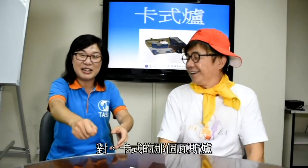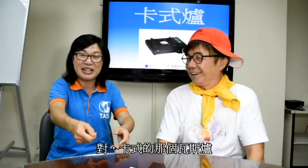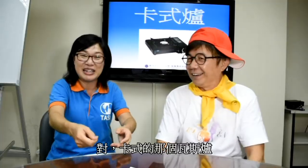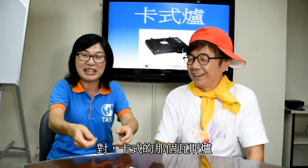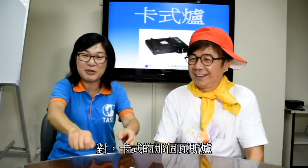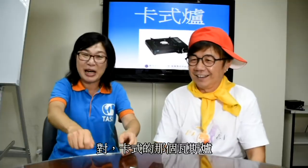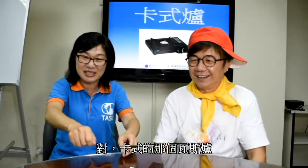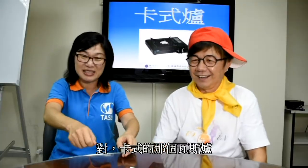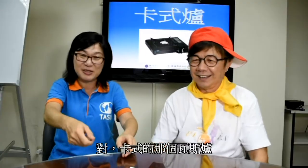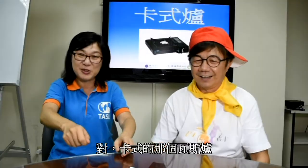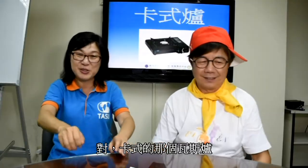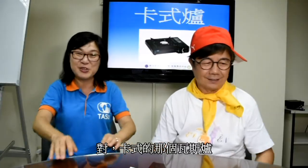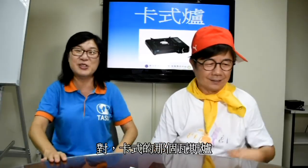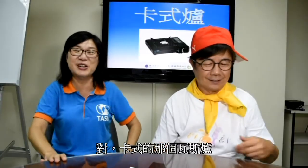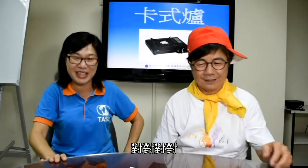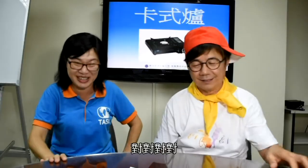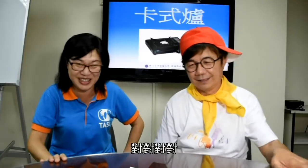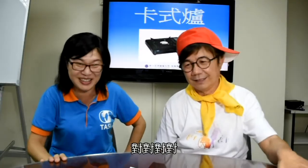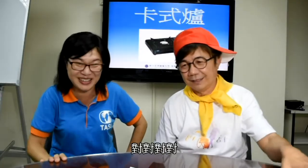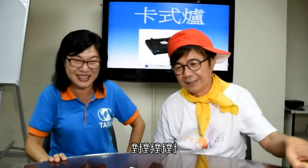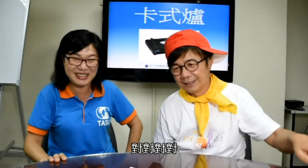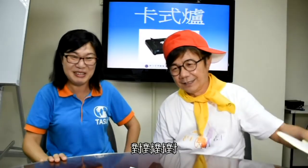个瓦斯炉，对对对